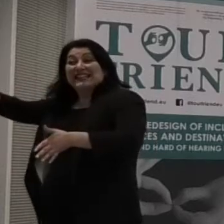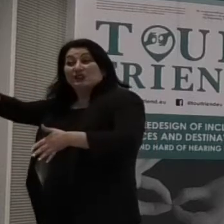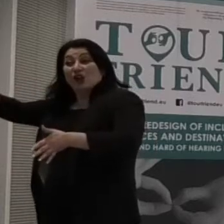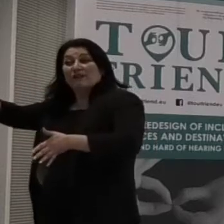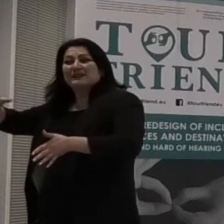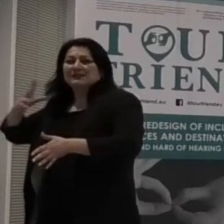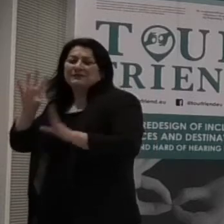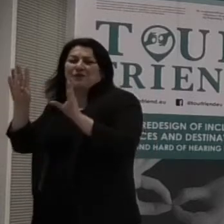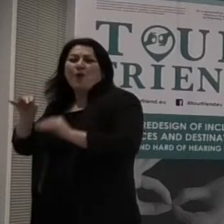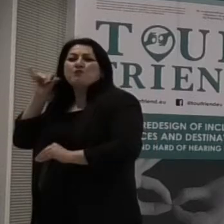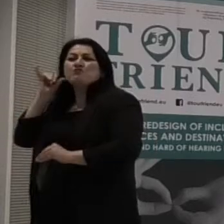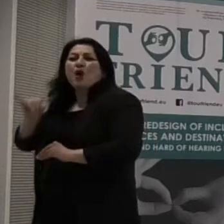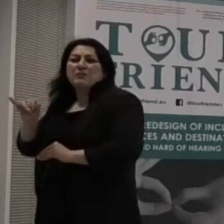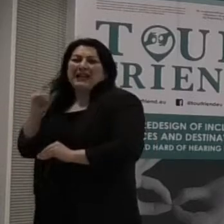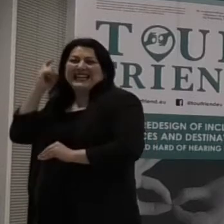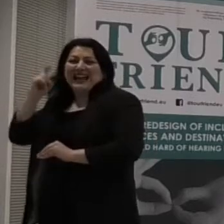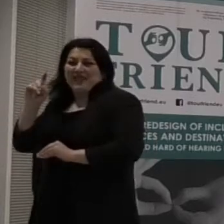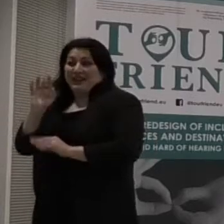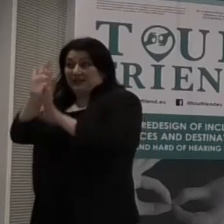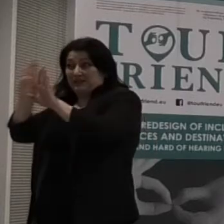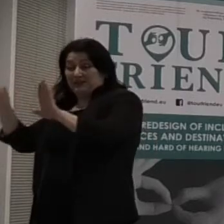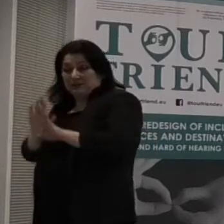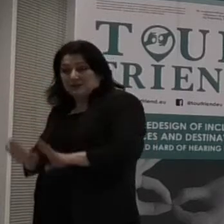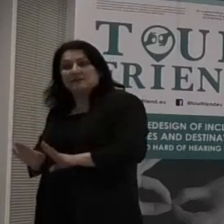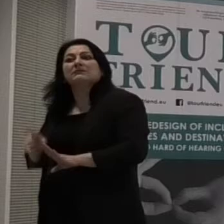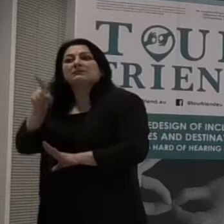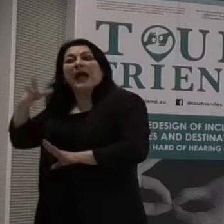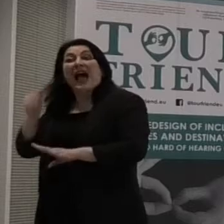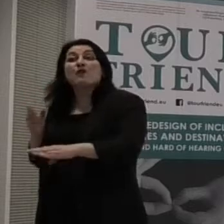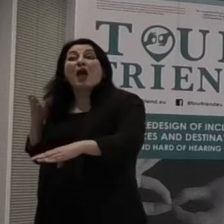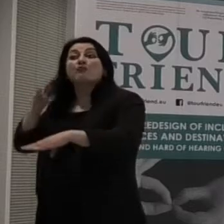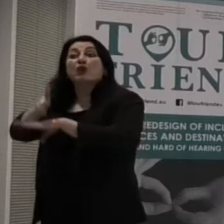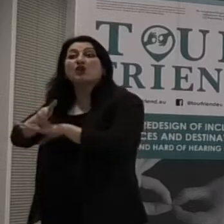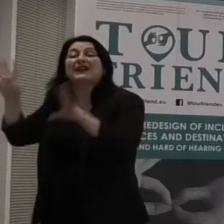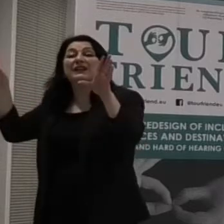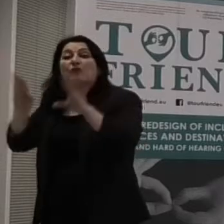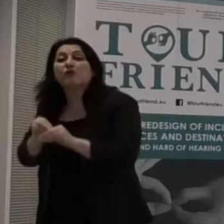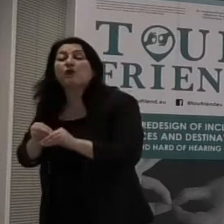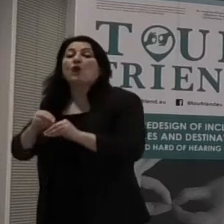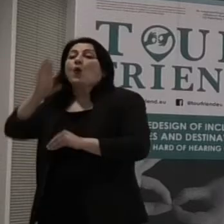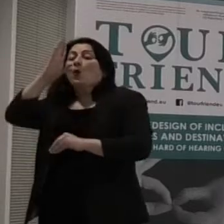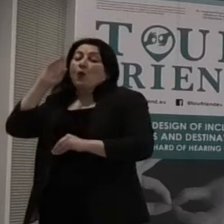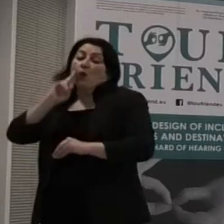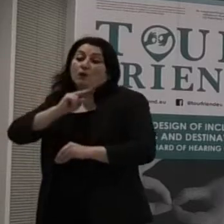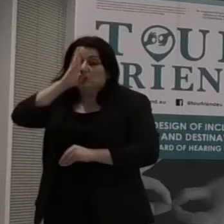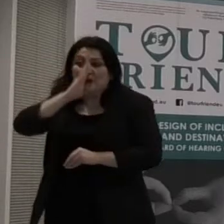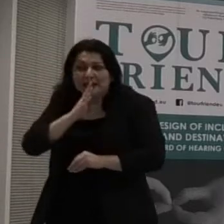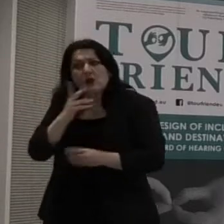μουσείου, είναι προσβάσιμες σε κοφούς και βαρύκους και σε τυφλούς, απλά εμείς θα πιάσουμε το δικό μας το κομμάτι τώρα.